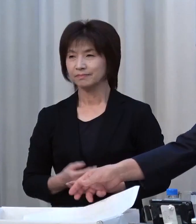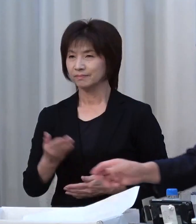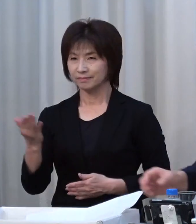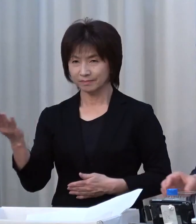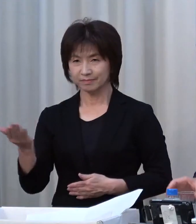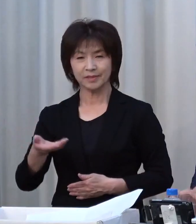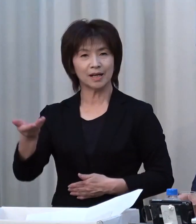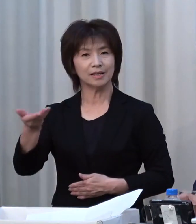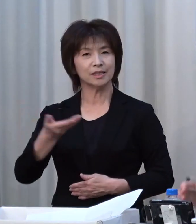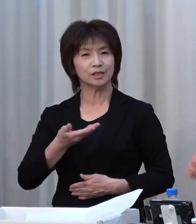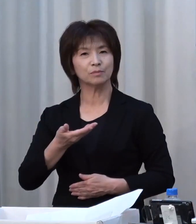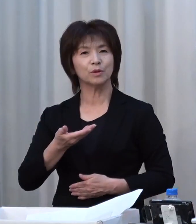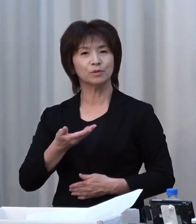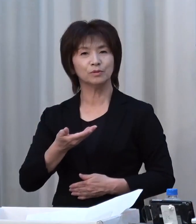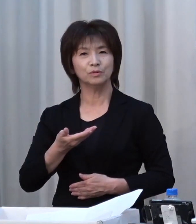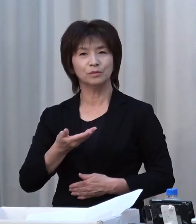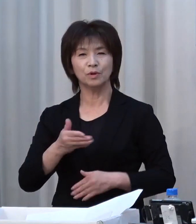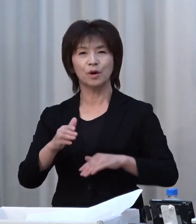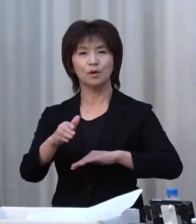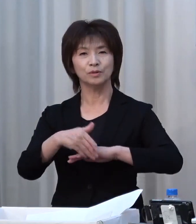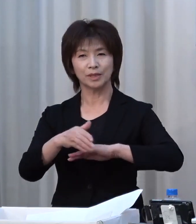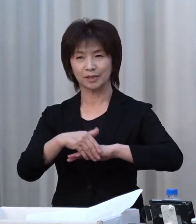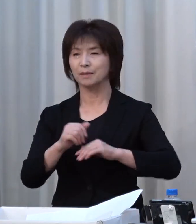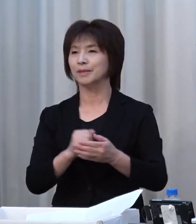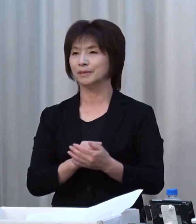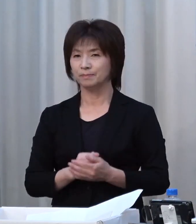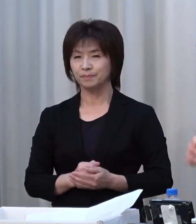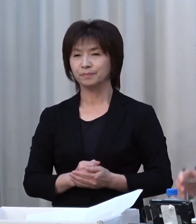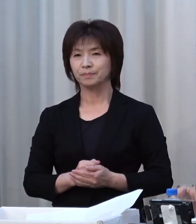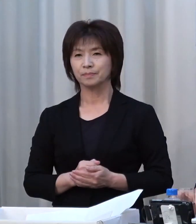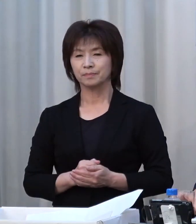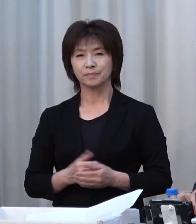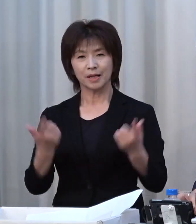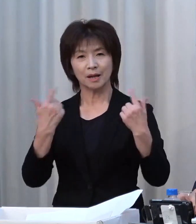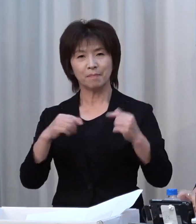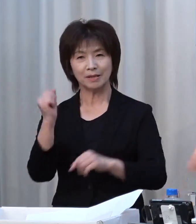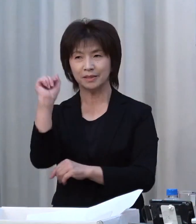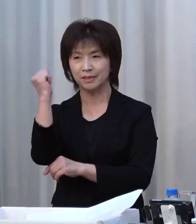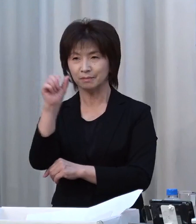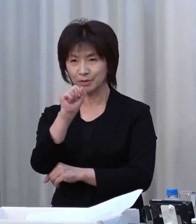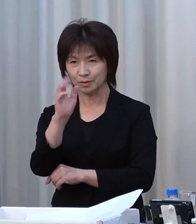それではご質問を受けします。まず公式記者会関係者毎日新聞、